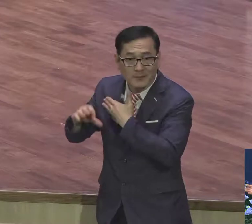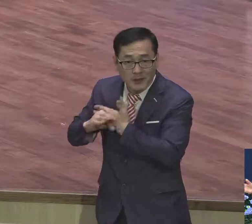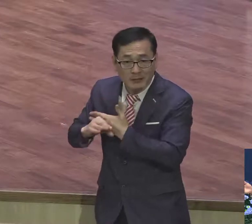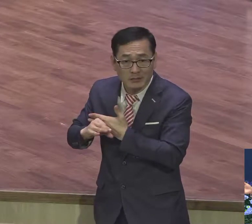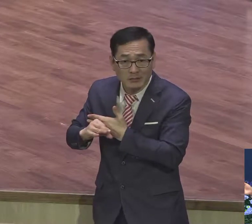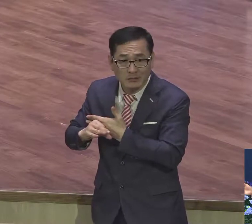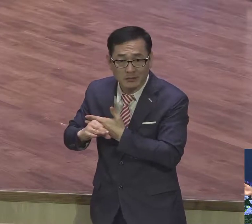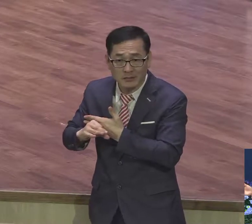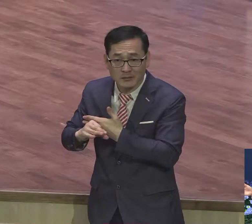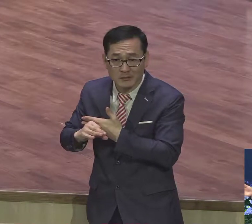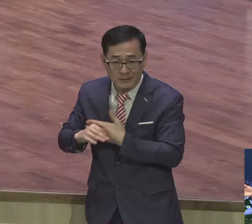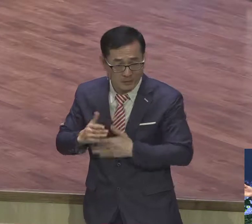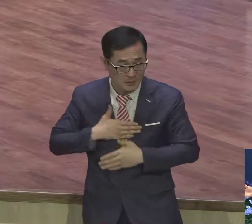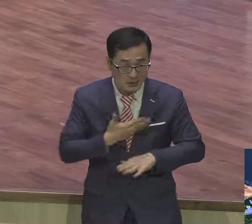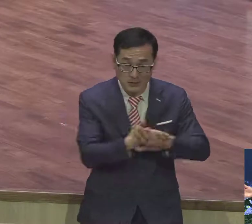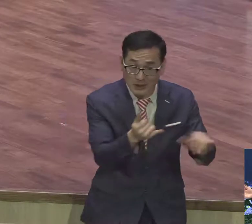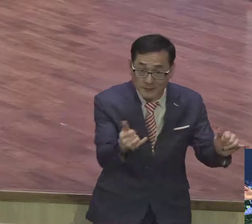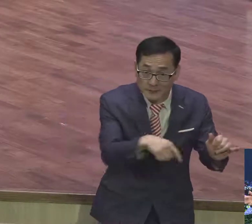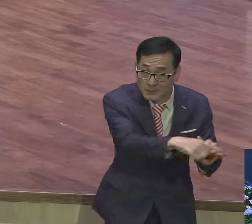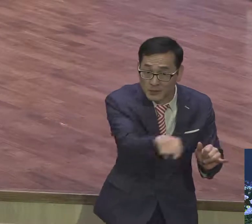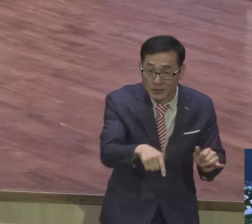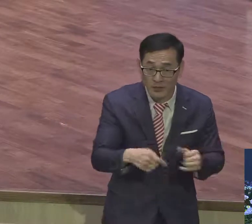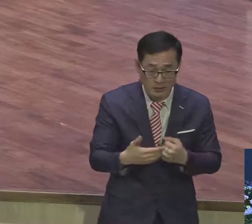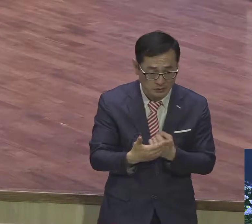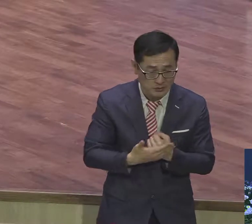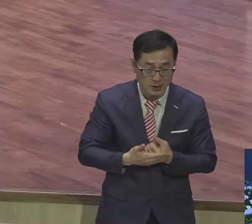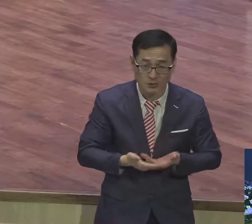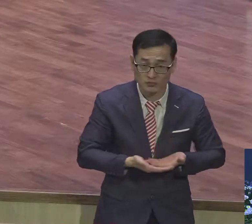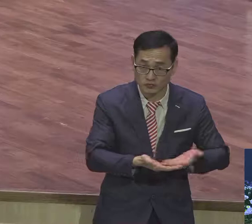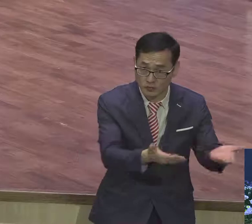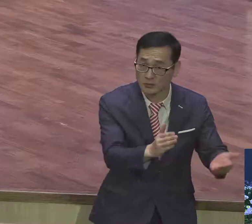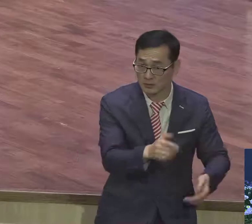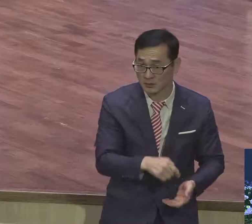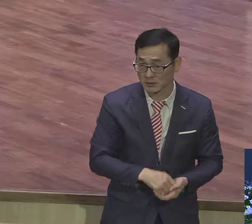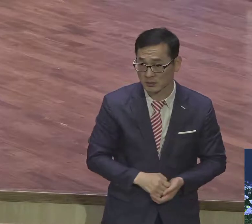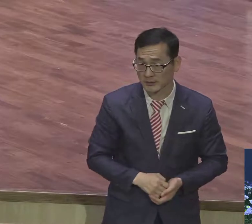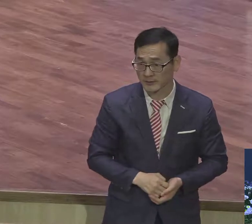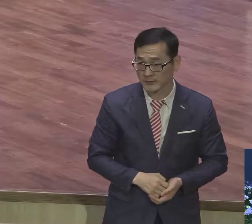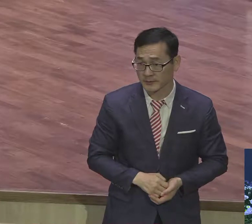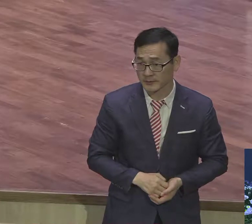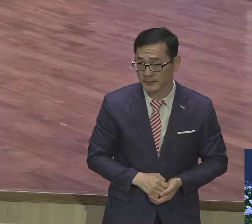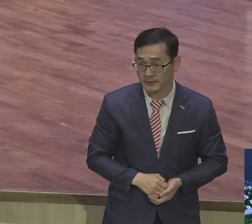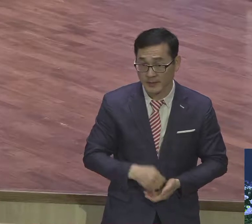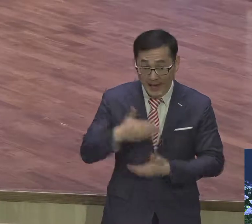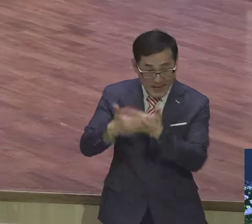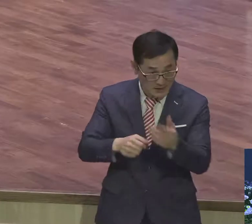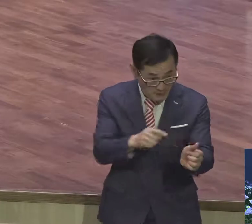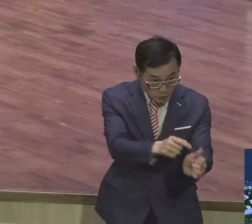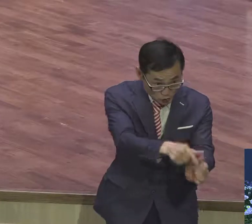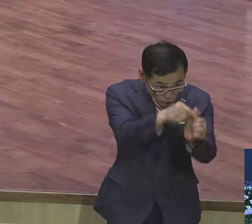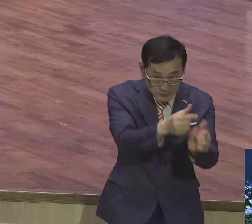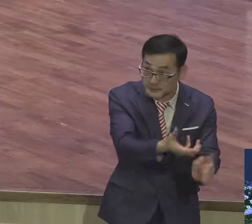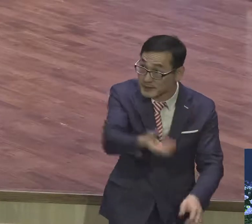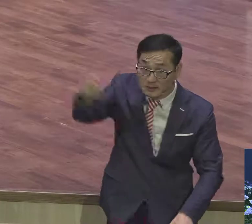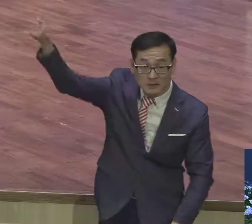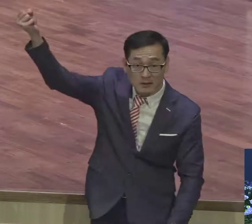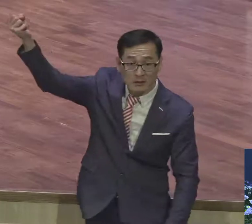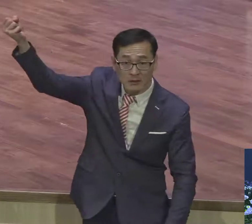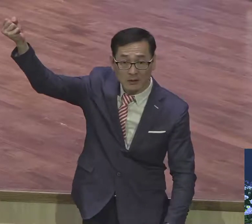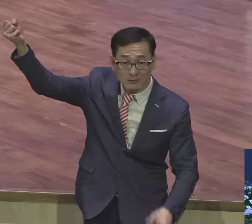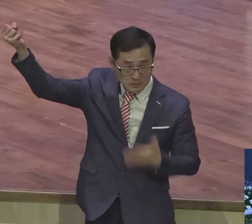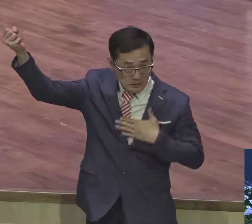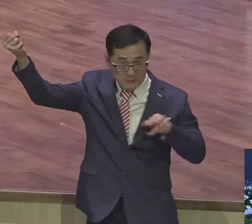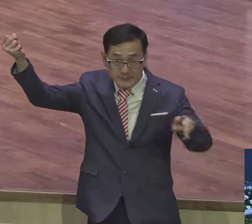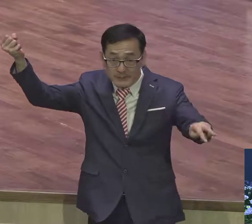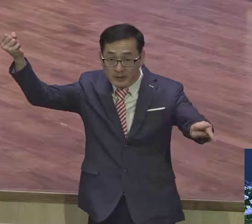하나님이 받으신 사람에 대해서 너가 어떻게 비판할 수 있냐 아멘 하나님이 받으셨는데